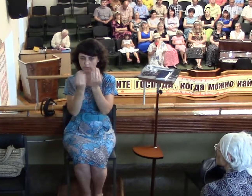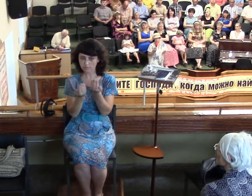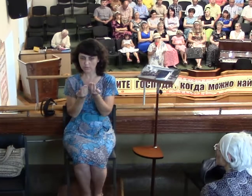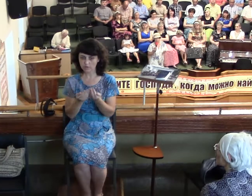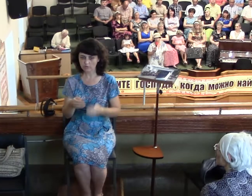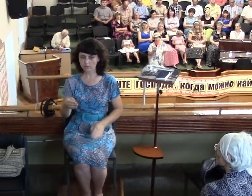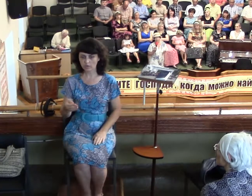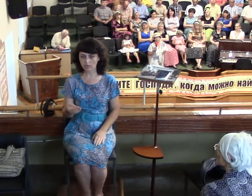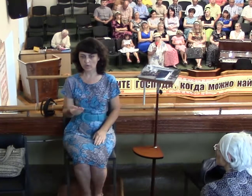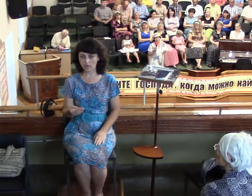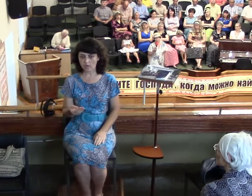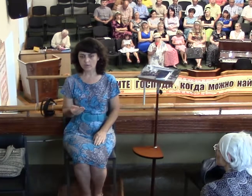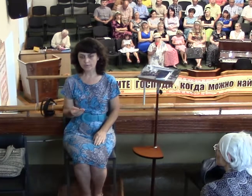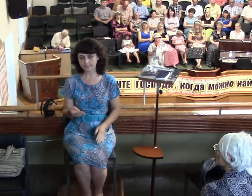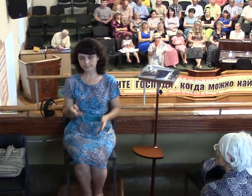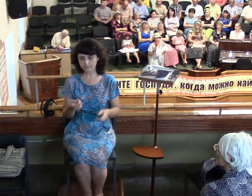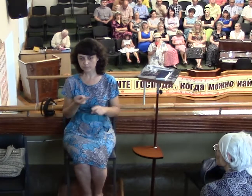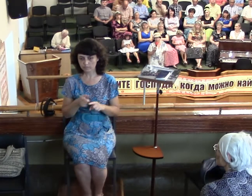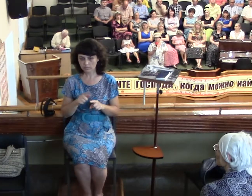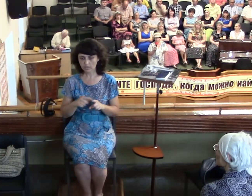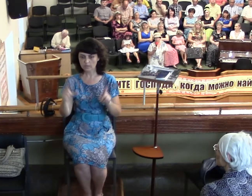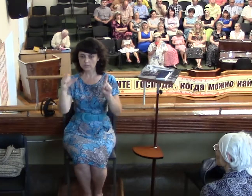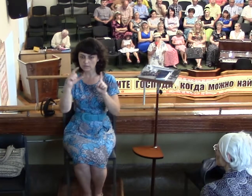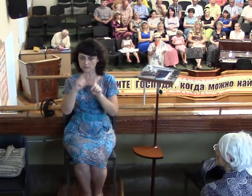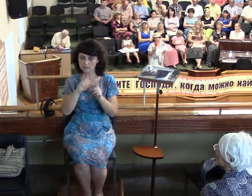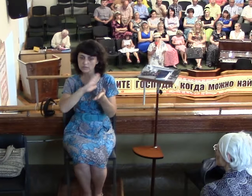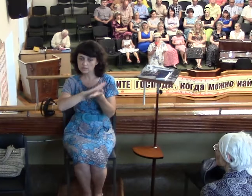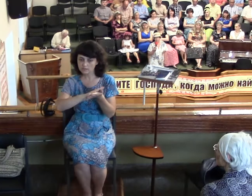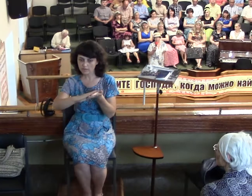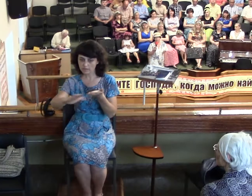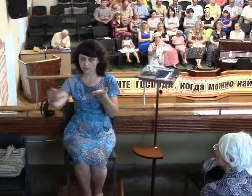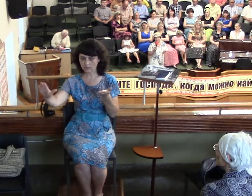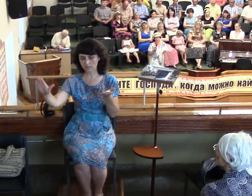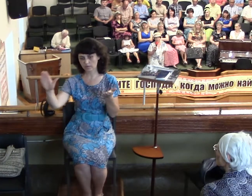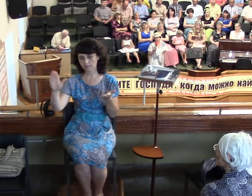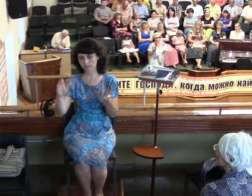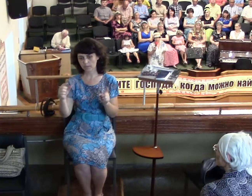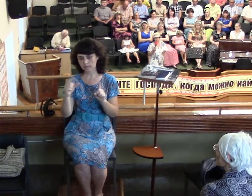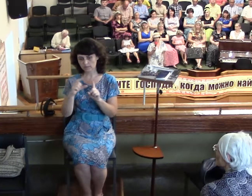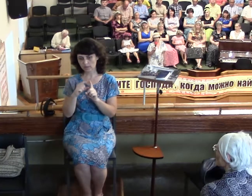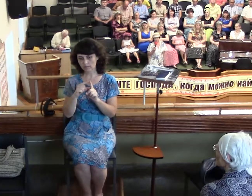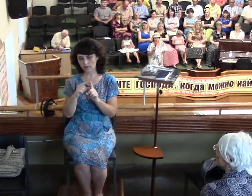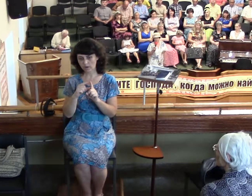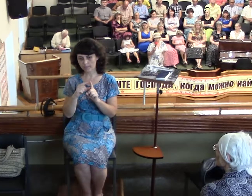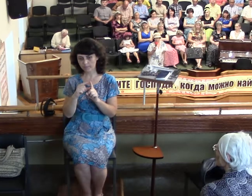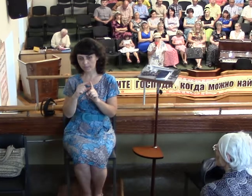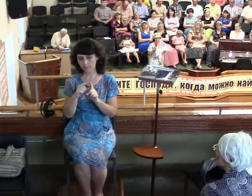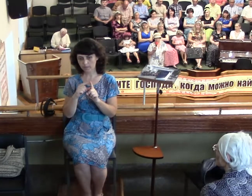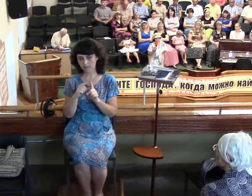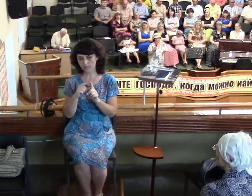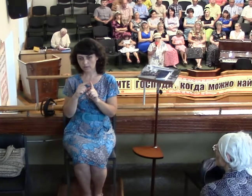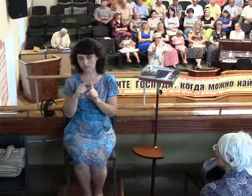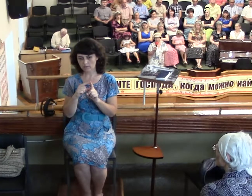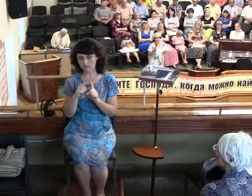вам тяжело, когда вы одиноки, спешите в Библию под сладостную сень.